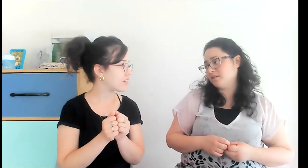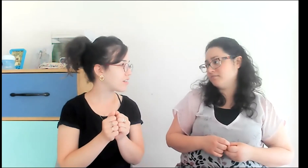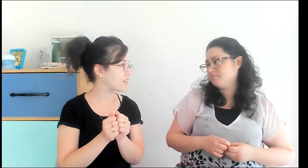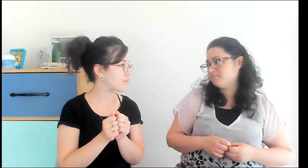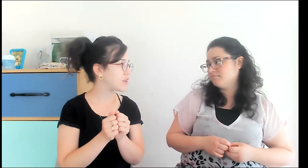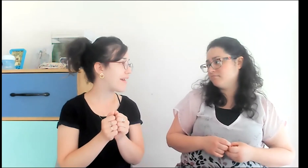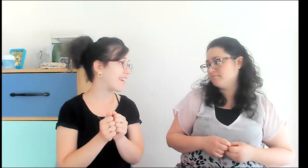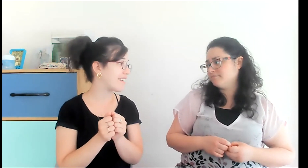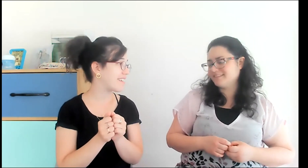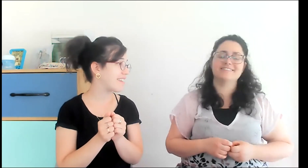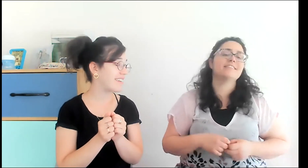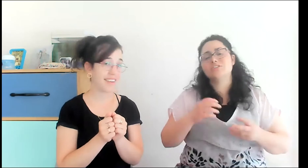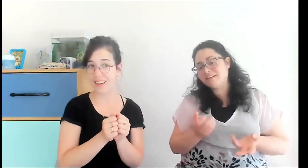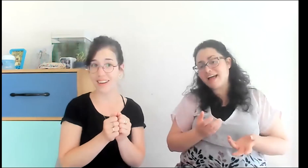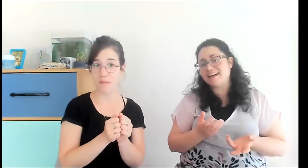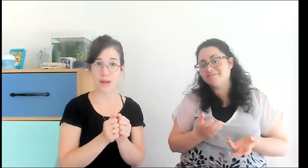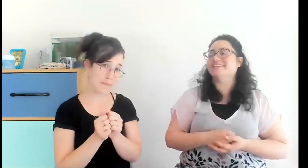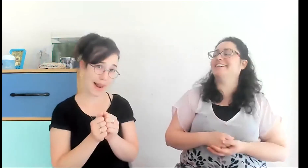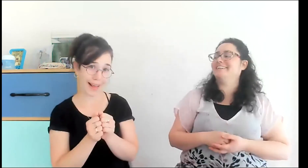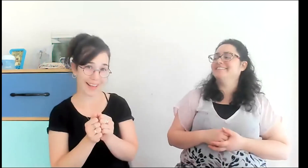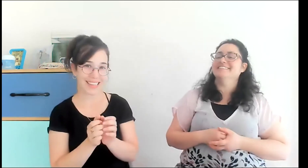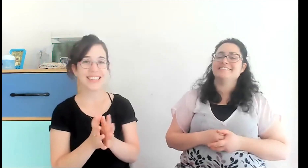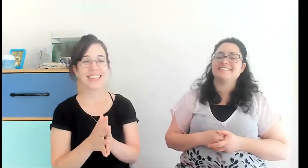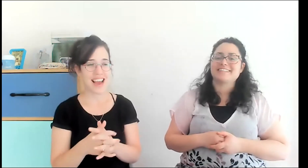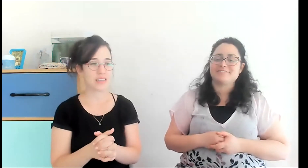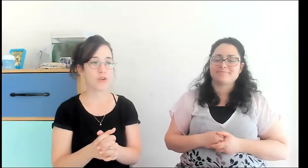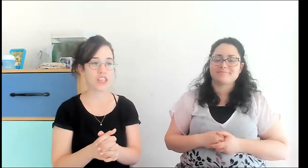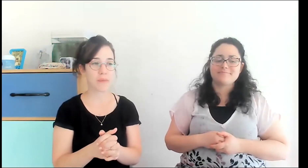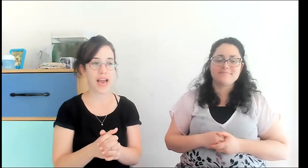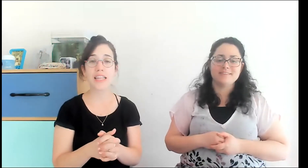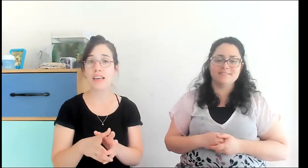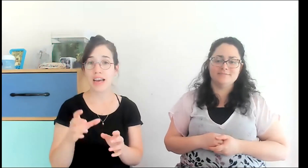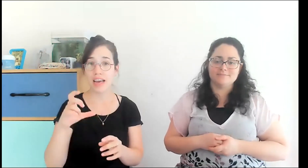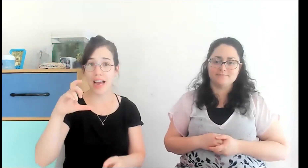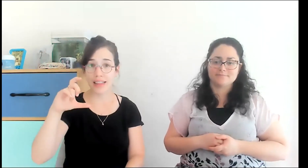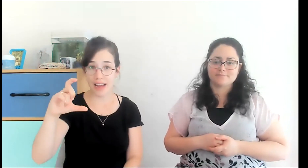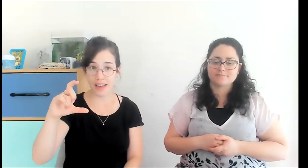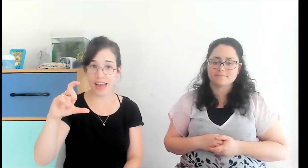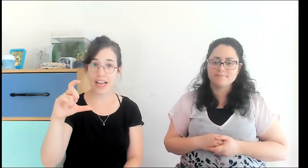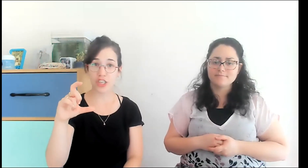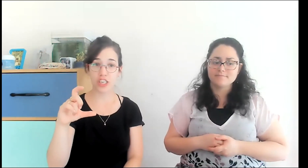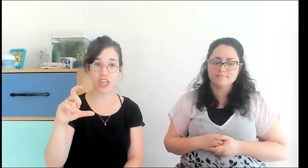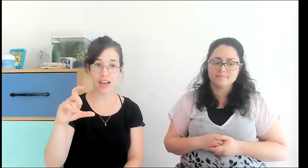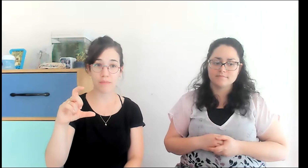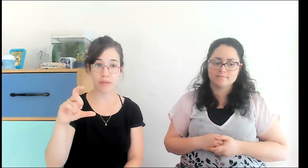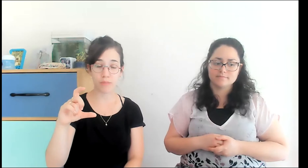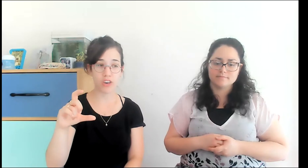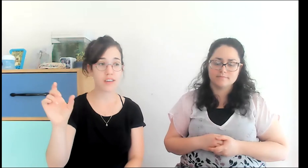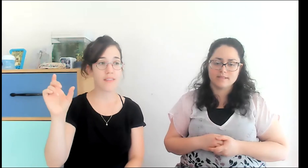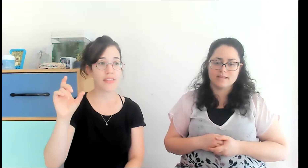שתגידי. מה שבא לך. נשיר, יאללה. מה שבא לך. יאללה, אז בואו נשיר ביחד רק את הקטע השני של הפזמון.